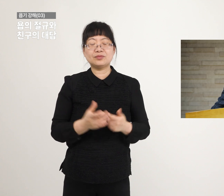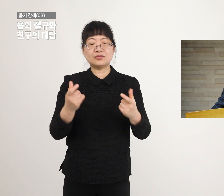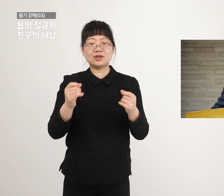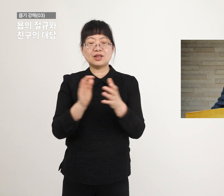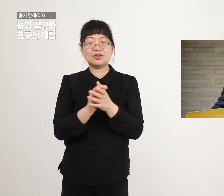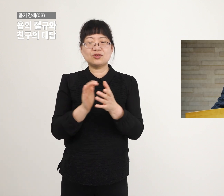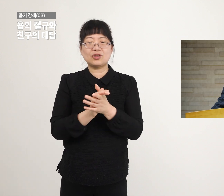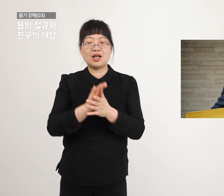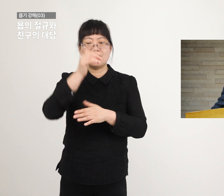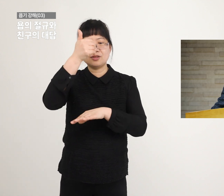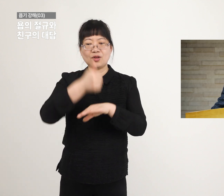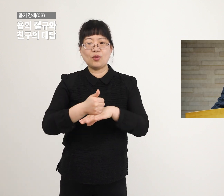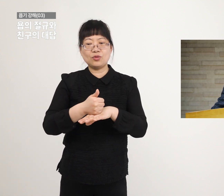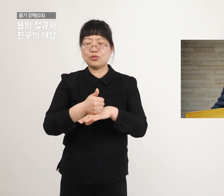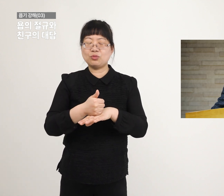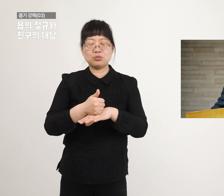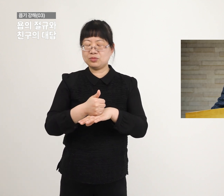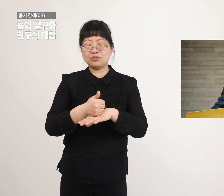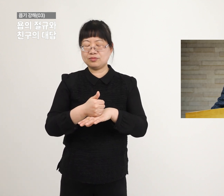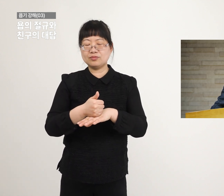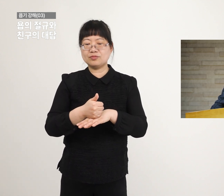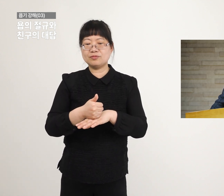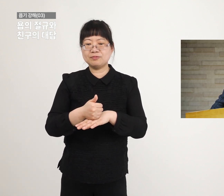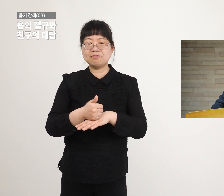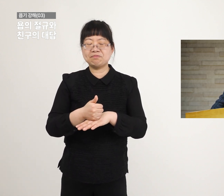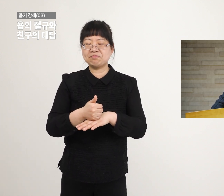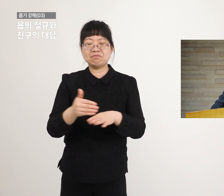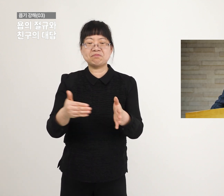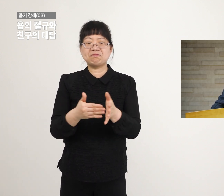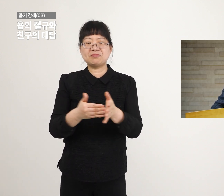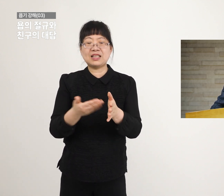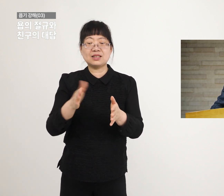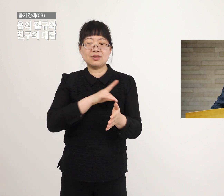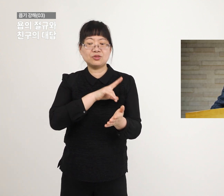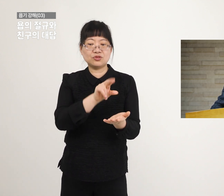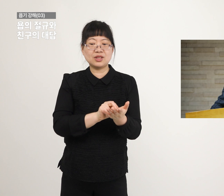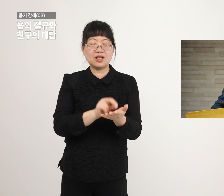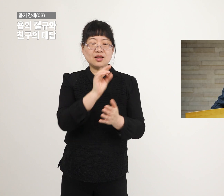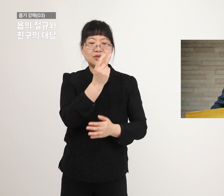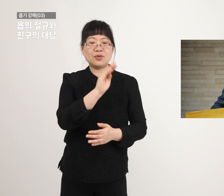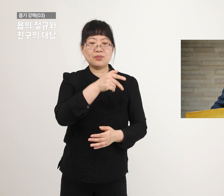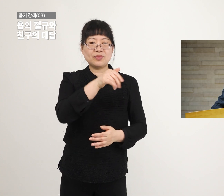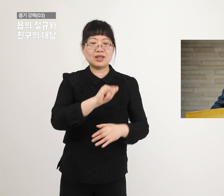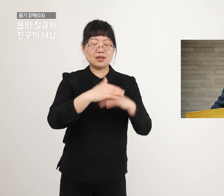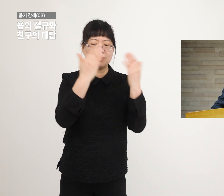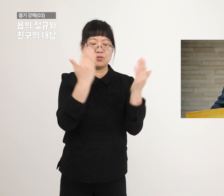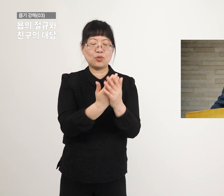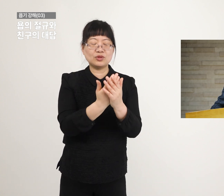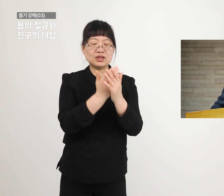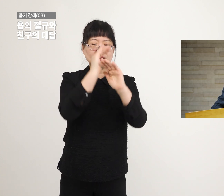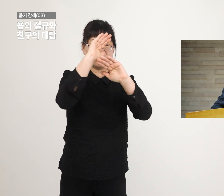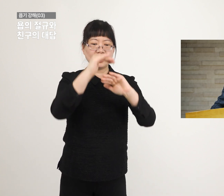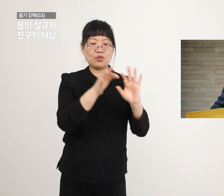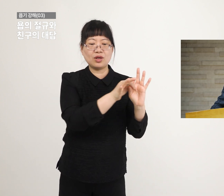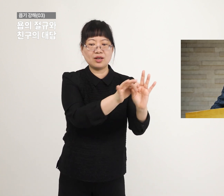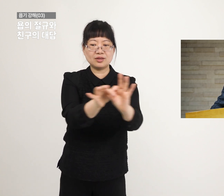친구가 결론을 내리는 겁니다. 그런데 이제 이 주제가 욥기 전체를 관통하면서